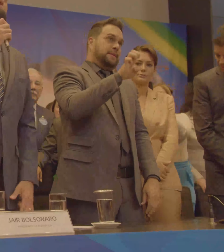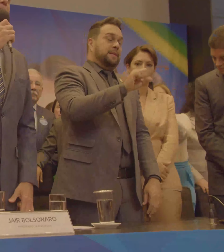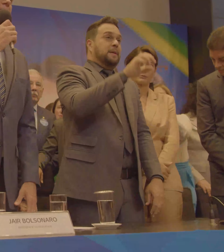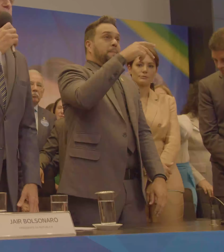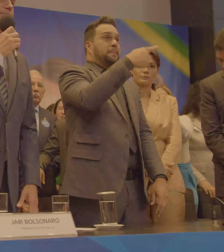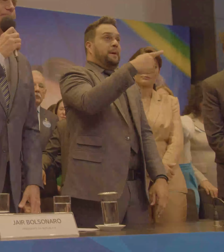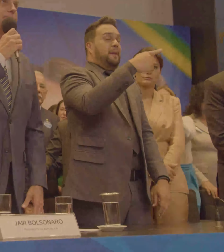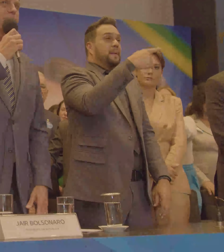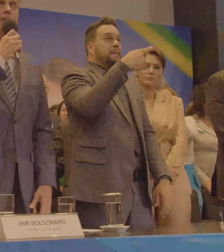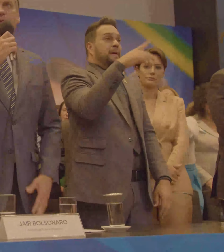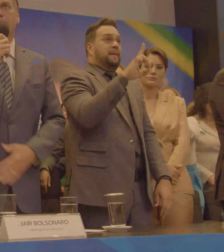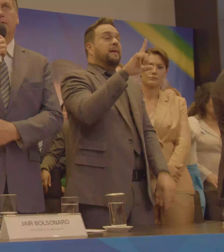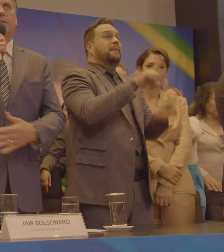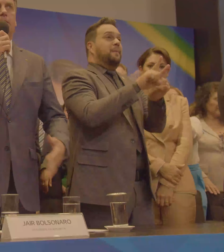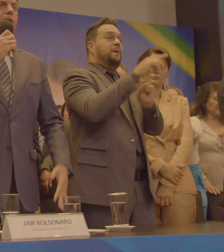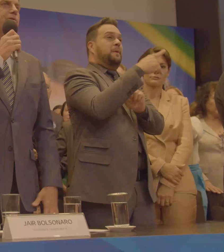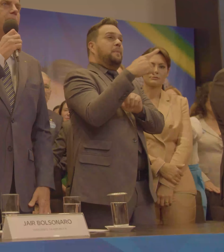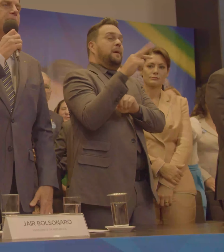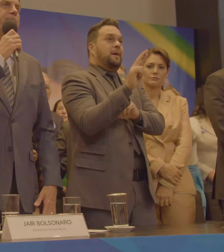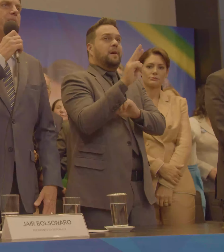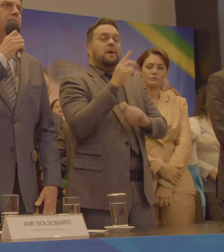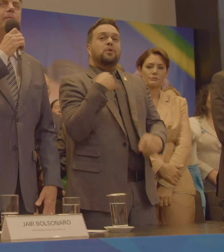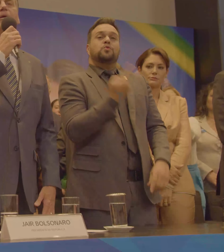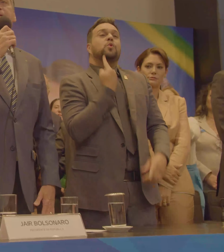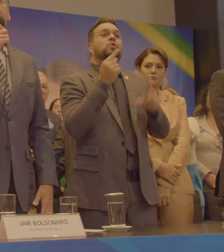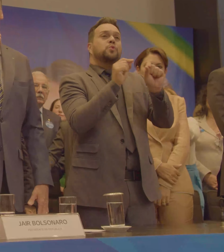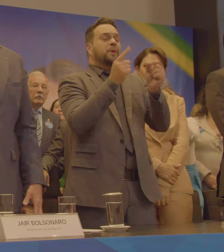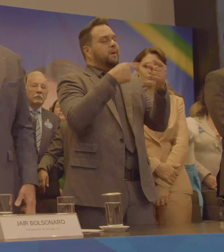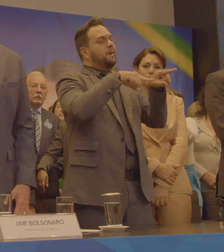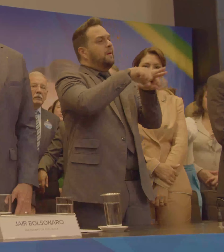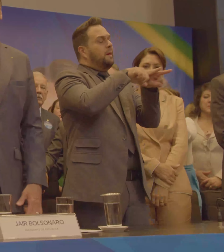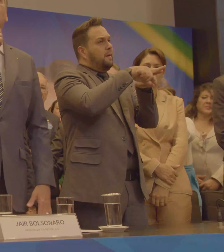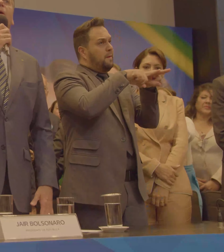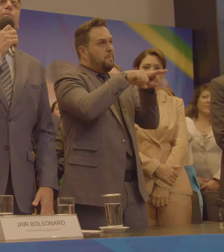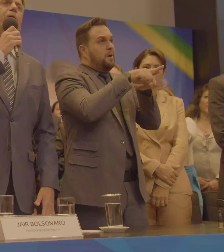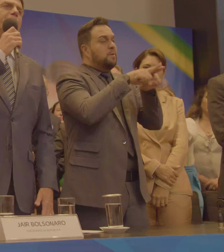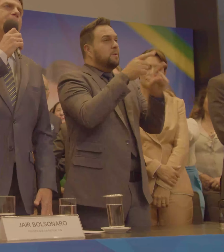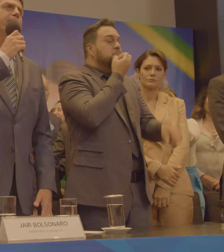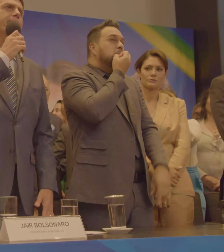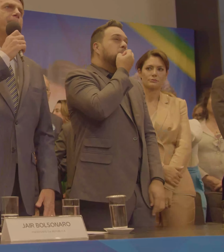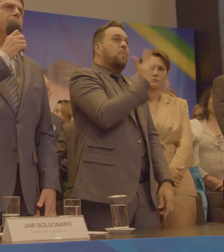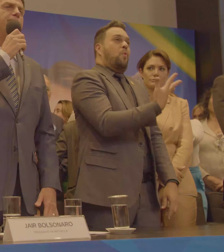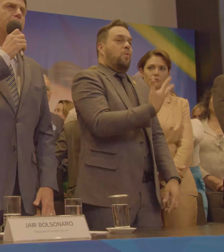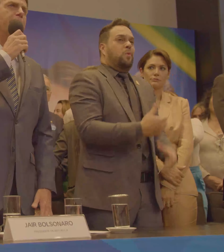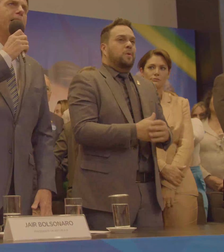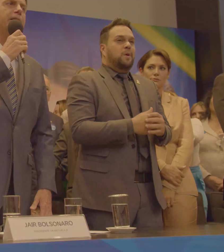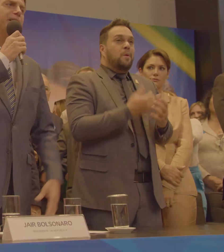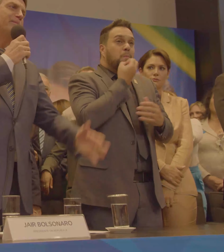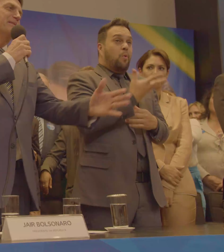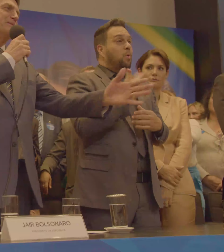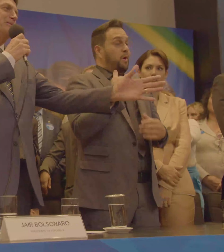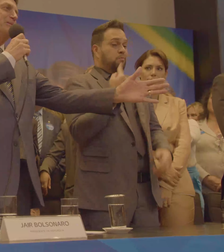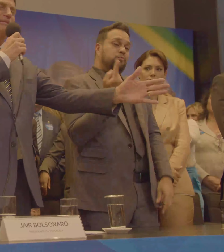o PPR. Nós somos irmãos. E como é bom voltar